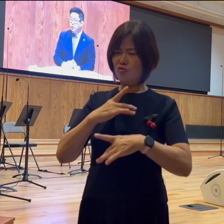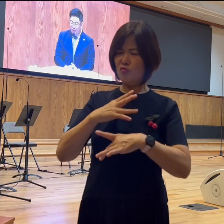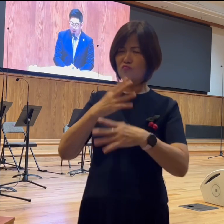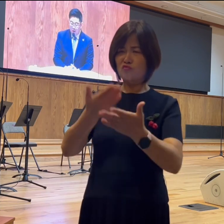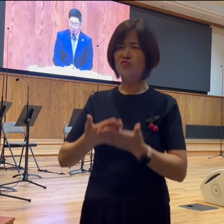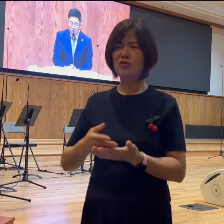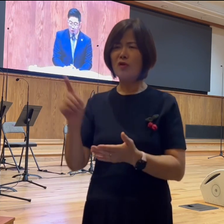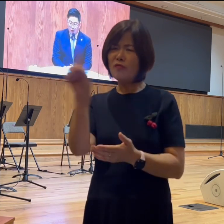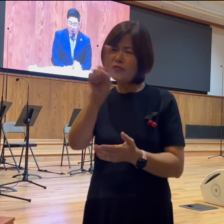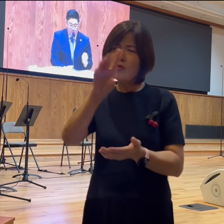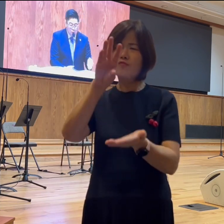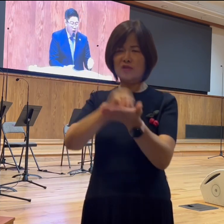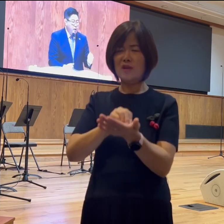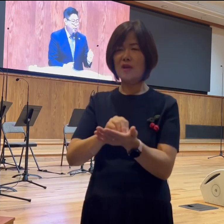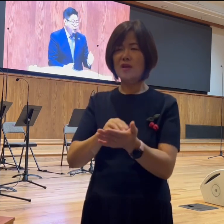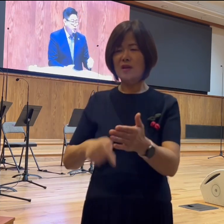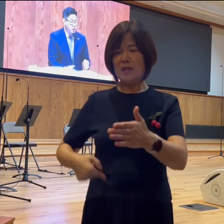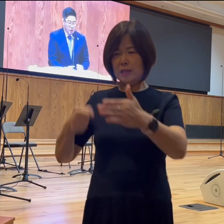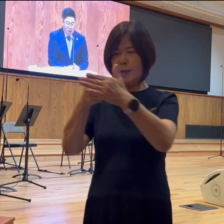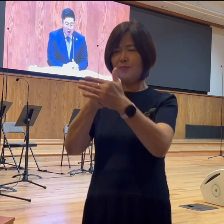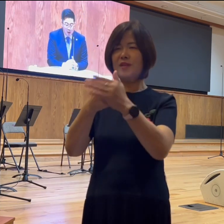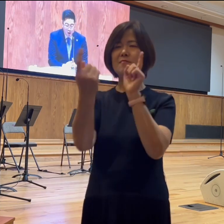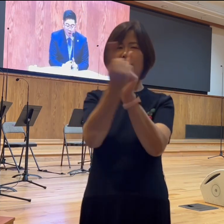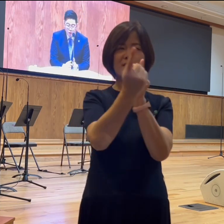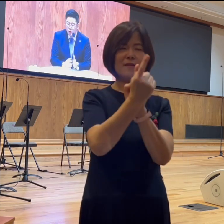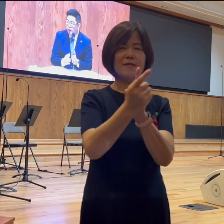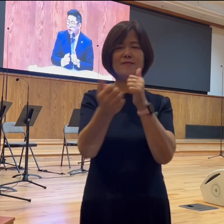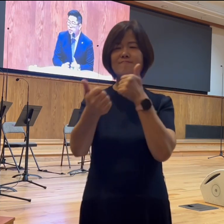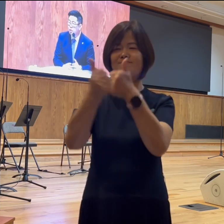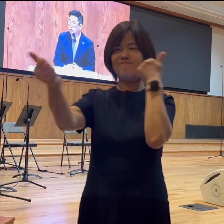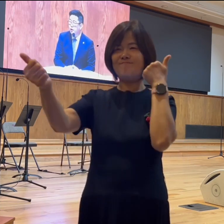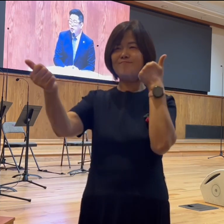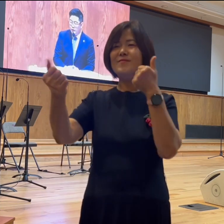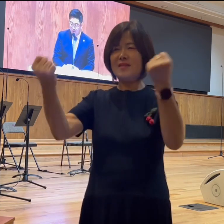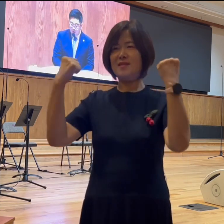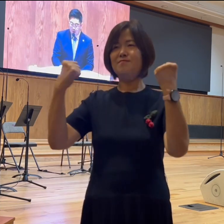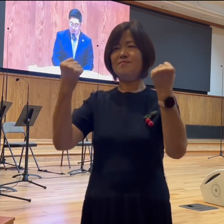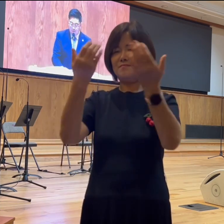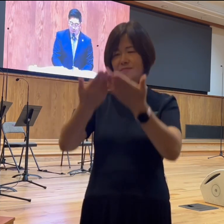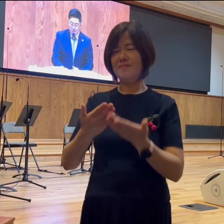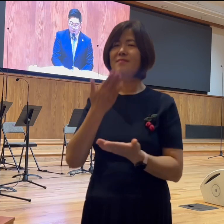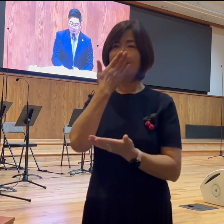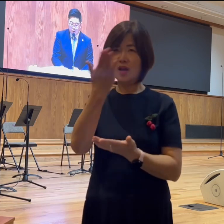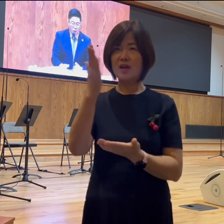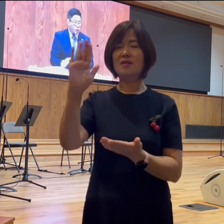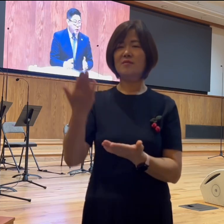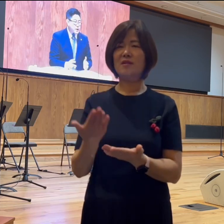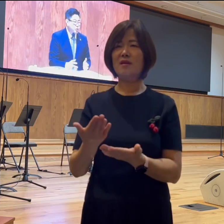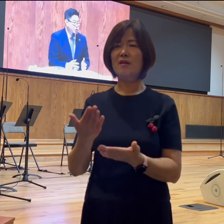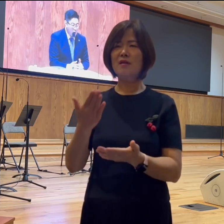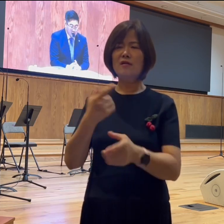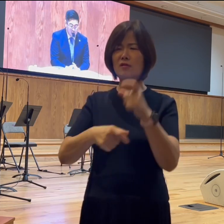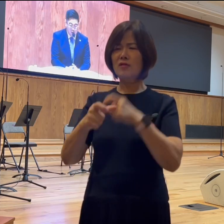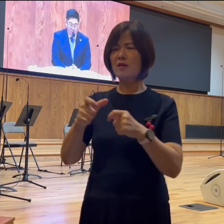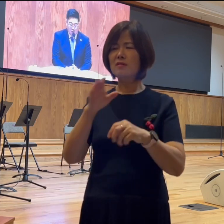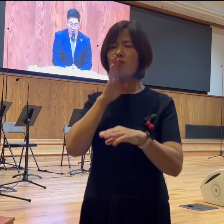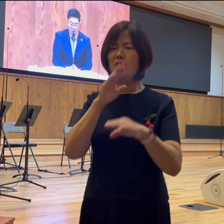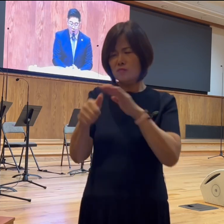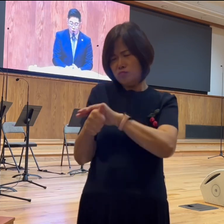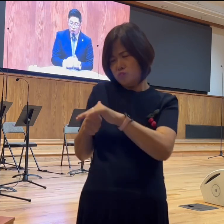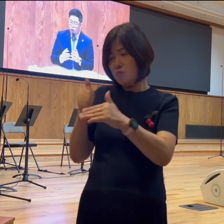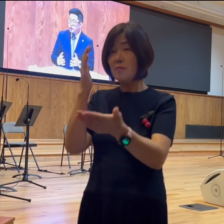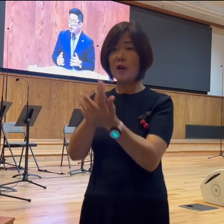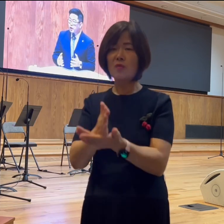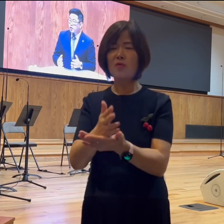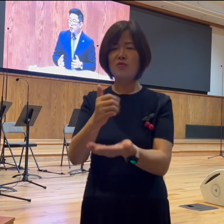것들을 만나도 담대히 부딪혀서 이겨낼 수 있는 힘을 얻게 될 것입니다. 결코 더 이상 주저앉지 않고